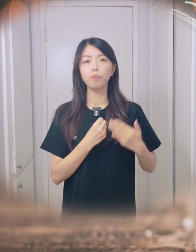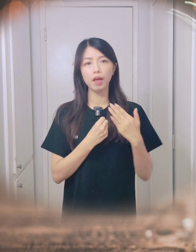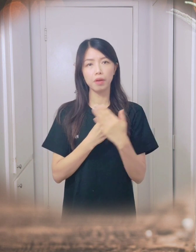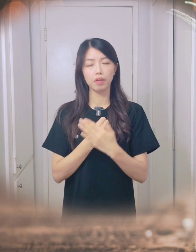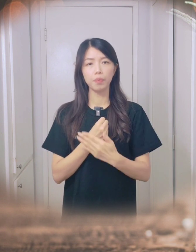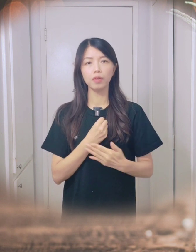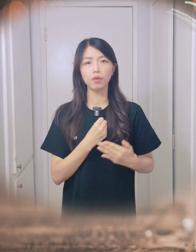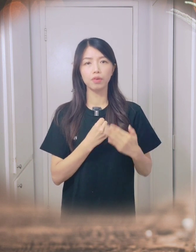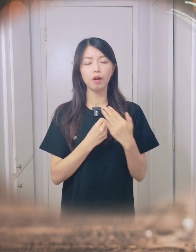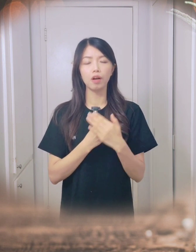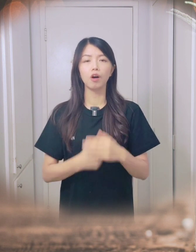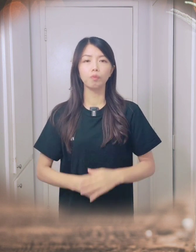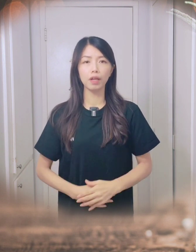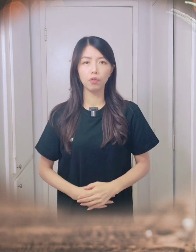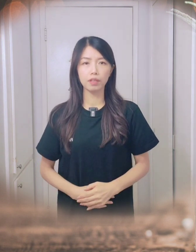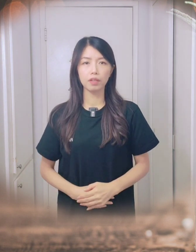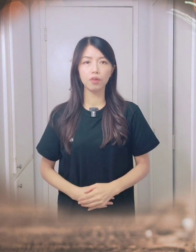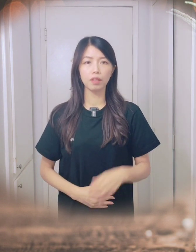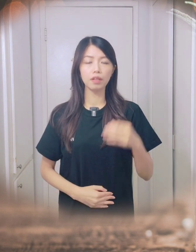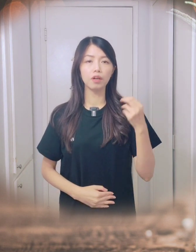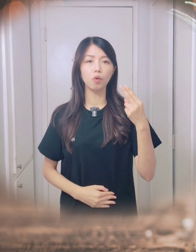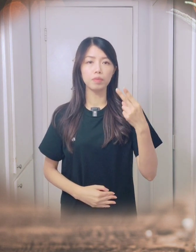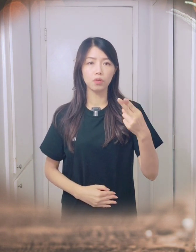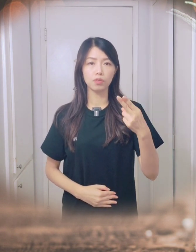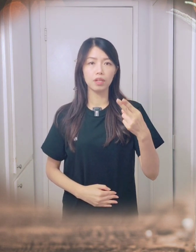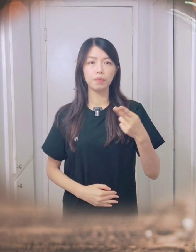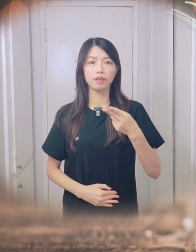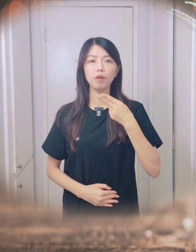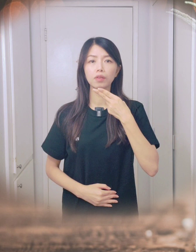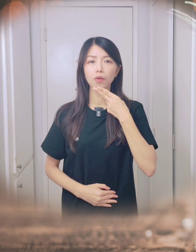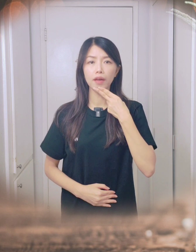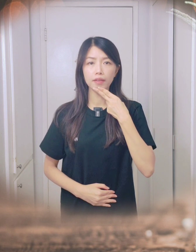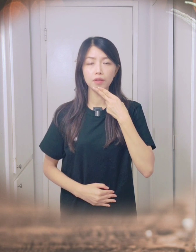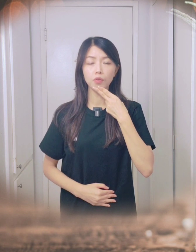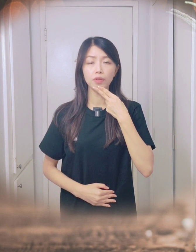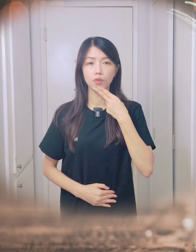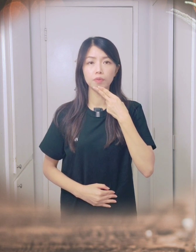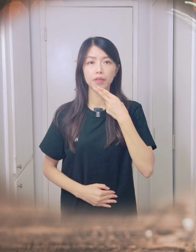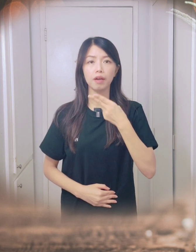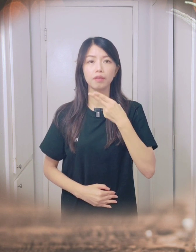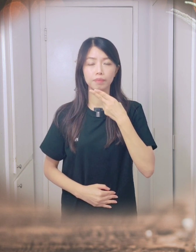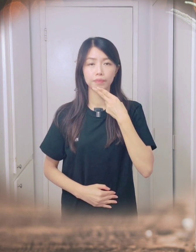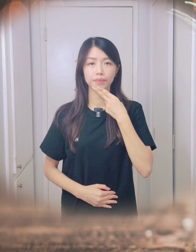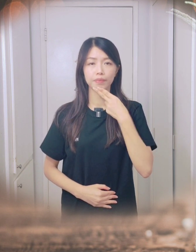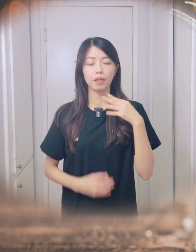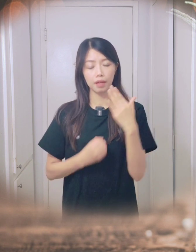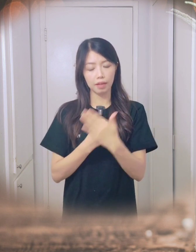은혜가 없다면 이렇게 표현을 했고요. 없다라고 한 뒤의 수어는 검지하고 중지를 펴서 턱에 사선으로 대주시면 돼요.